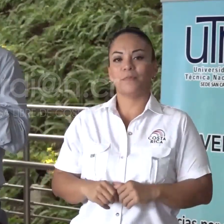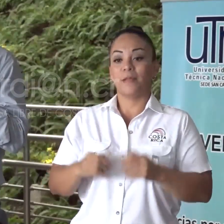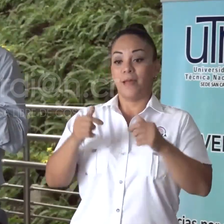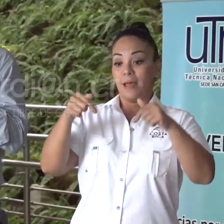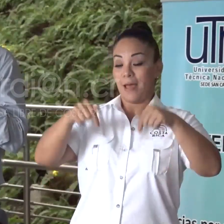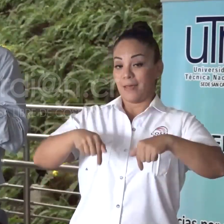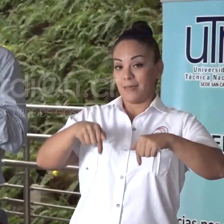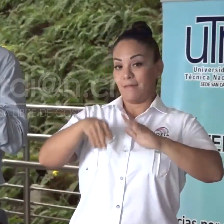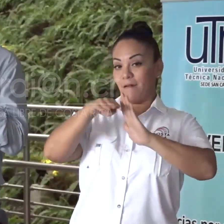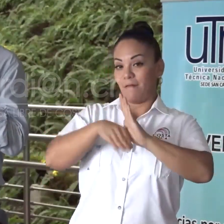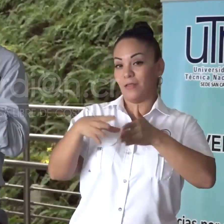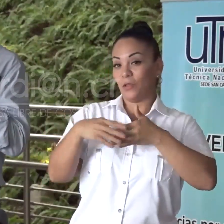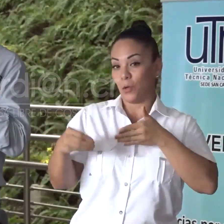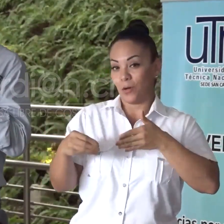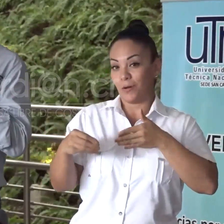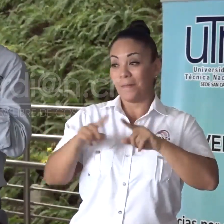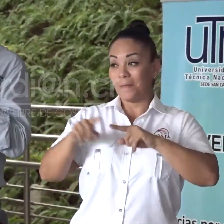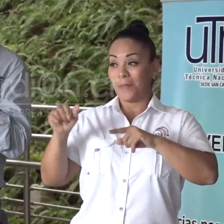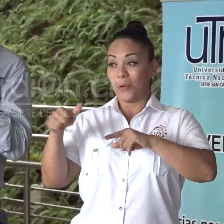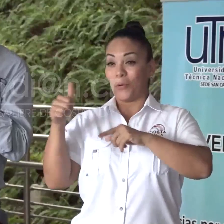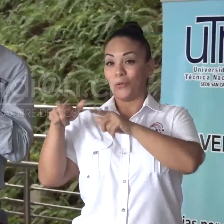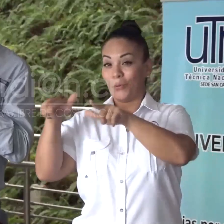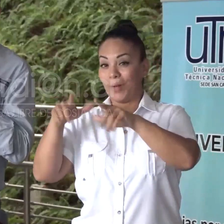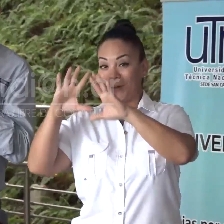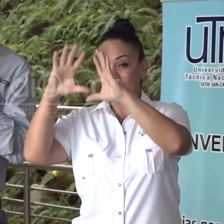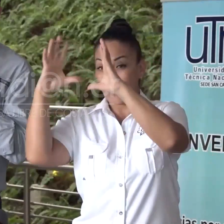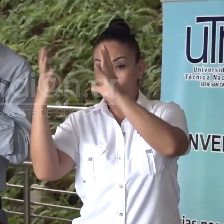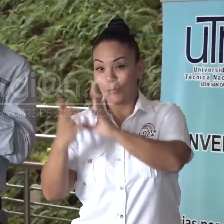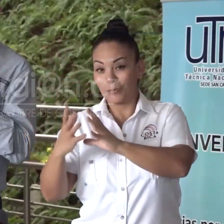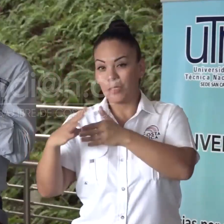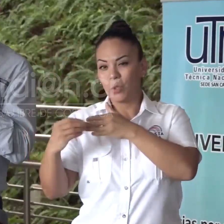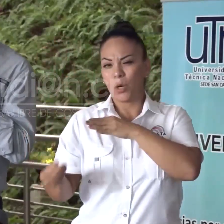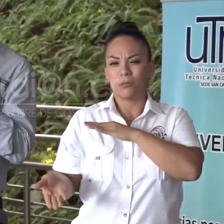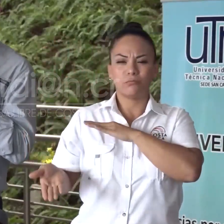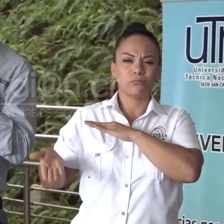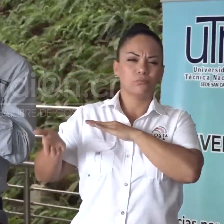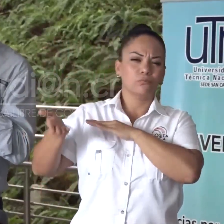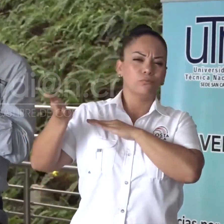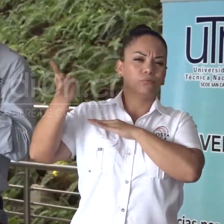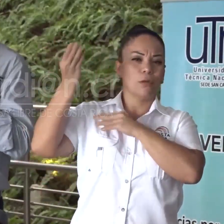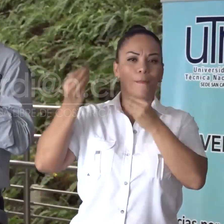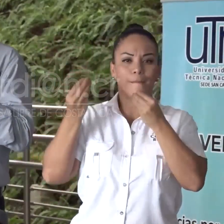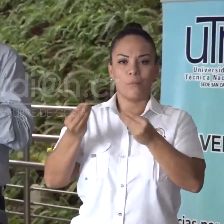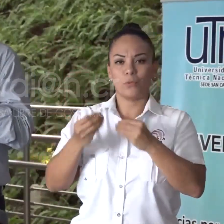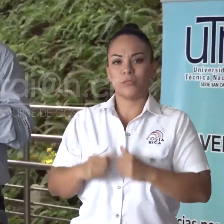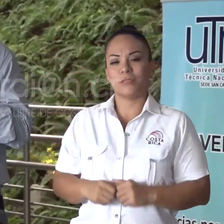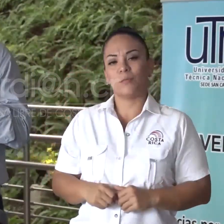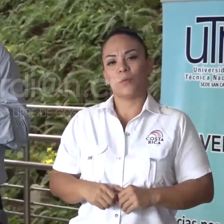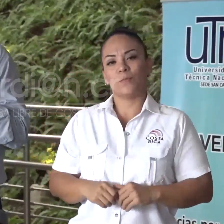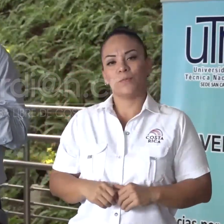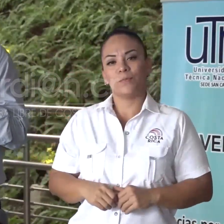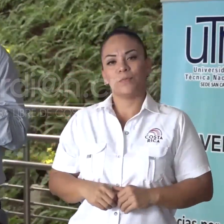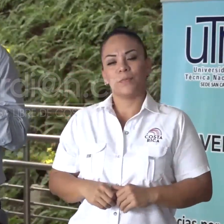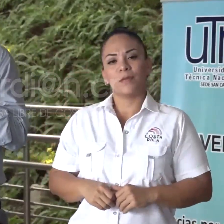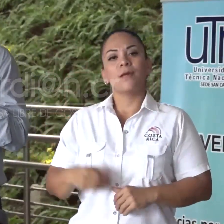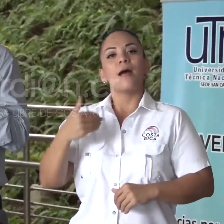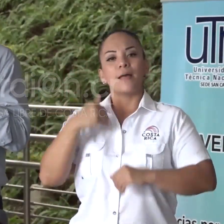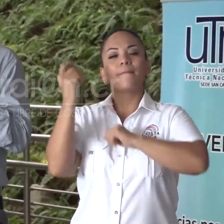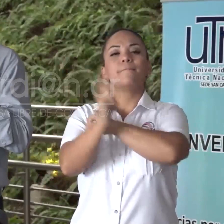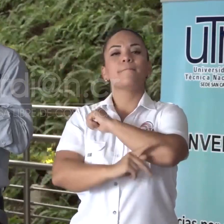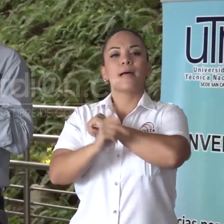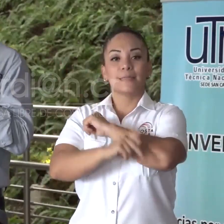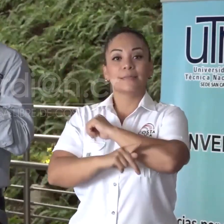el dólar, en el resto del mundo el dólar ha subido enormemente, al punto que hay